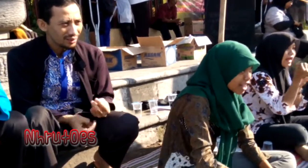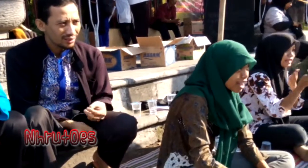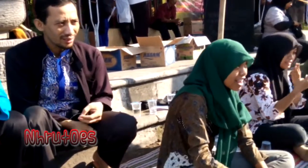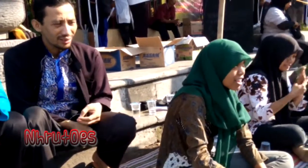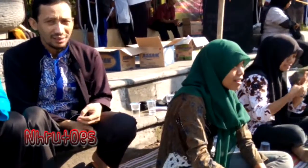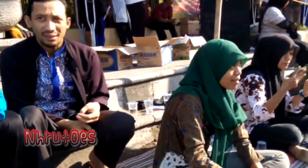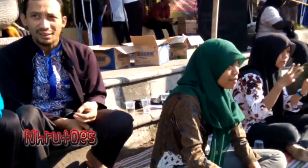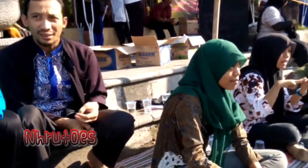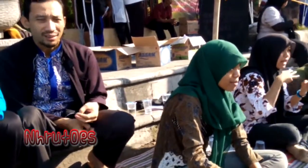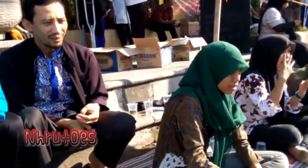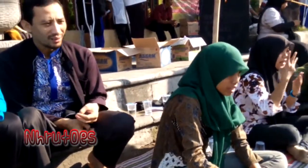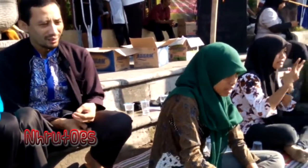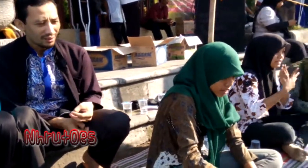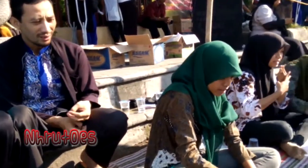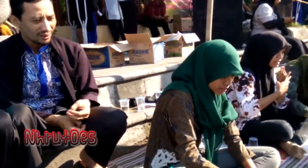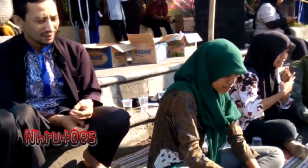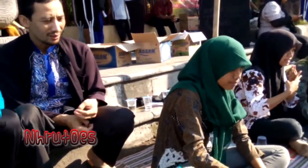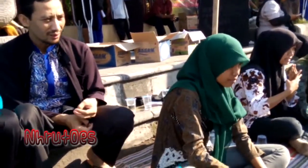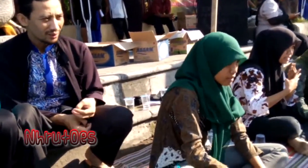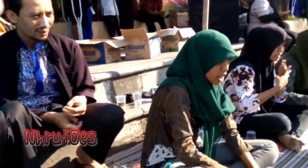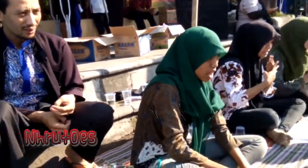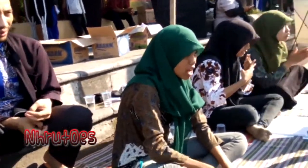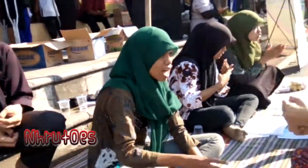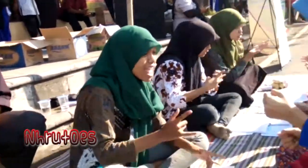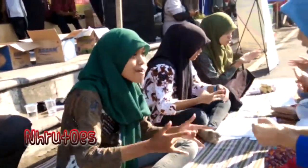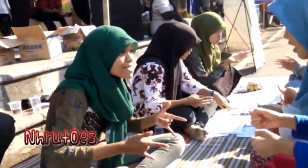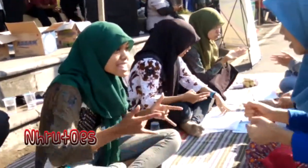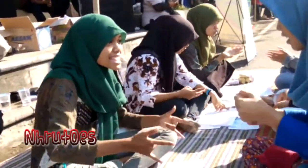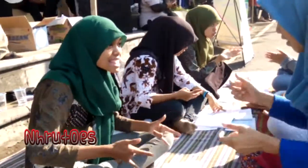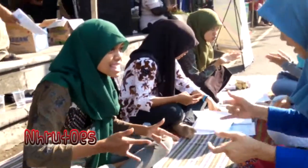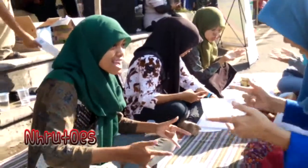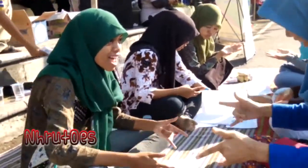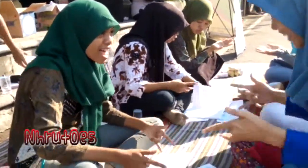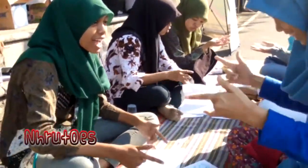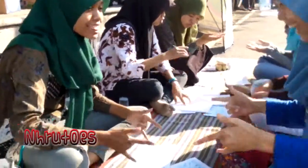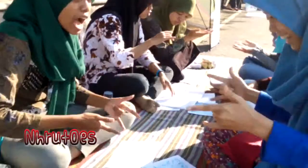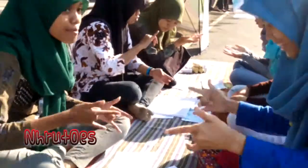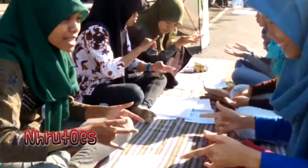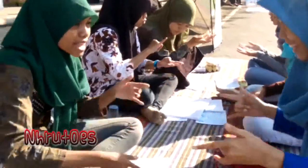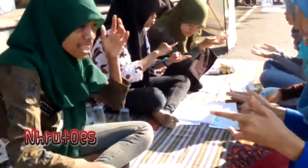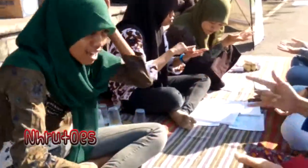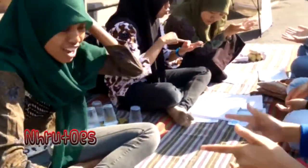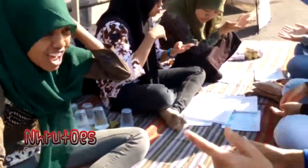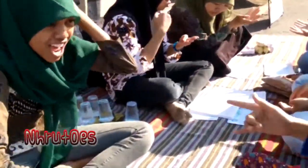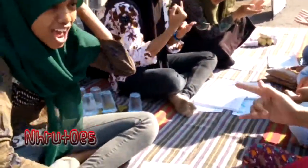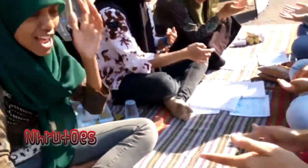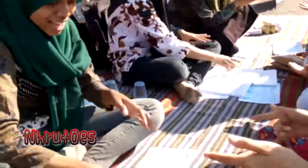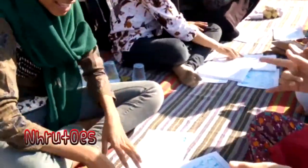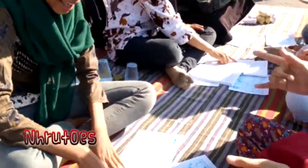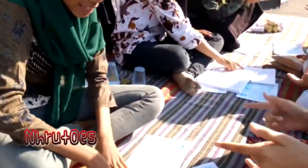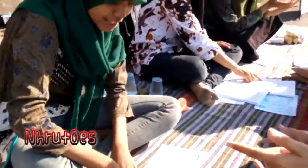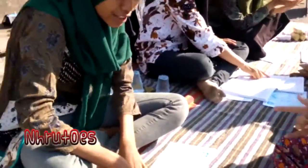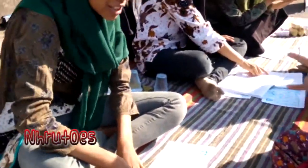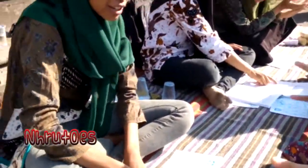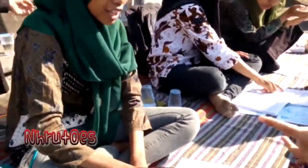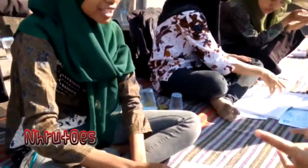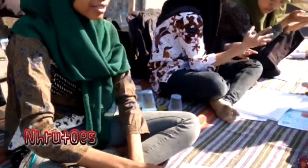yang akan hadir. Kita tampilkan teman-teman ya teman-teman